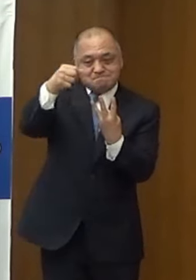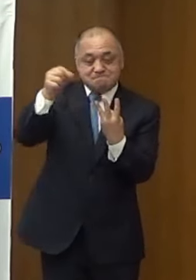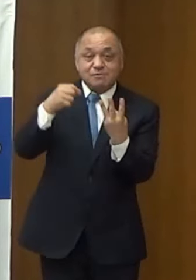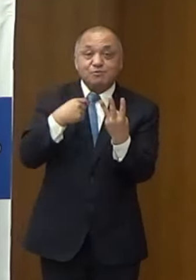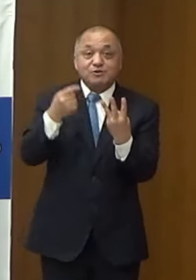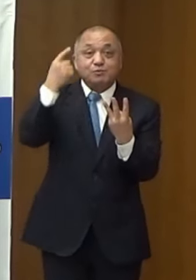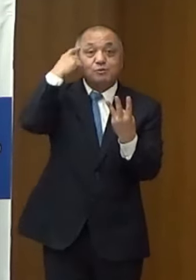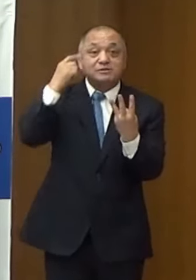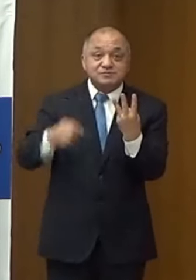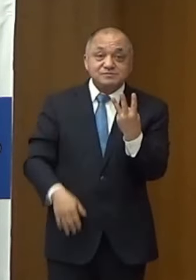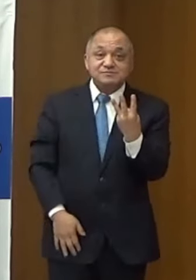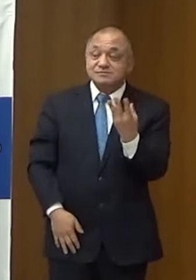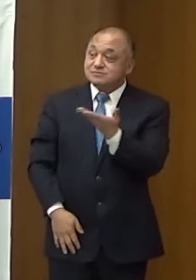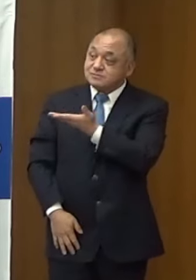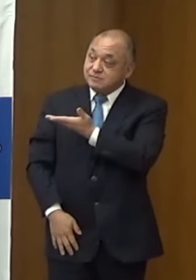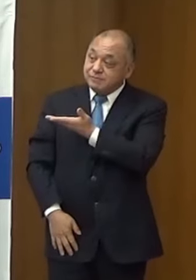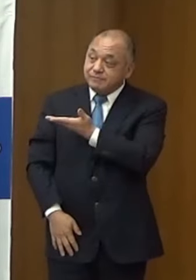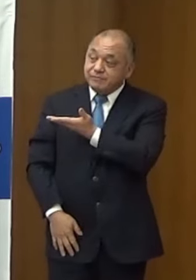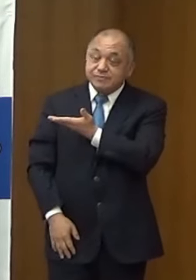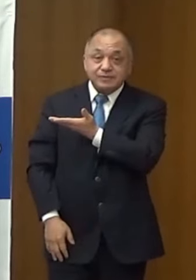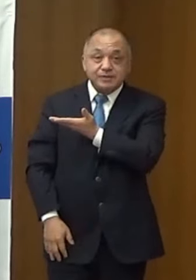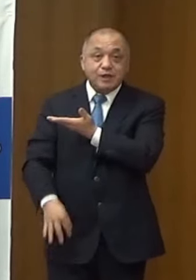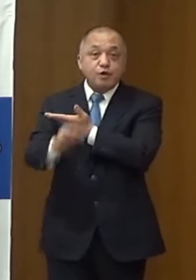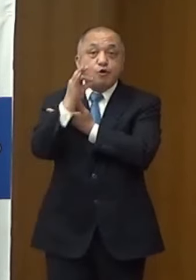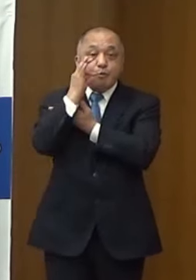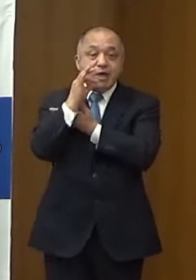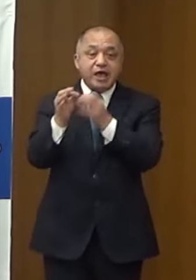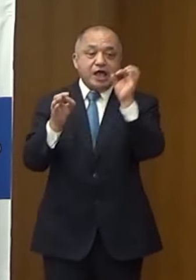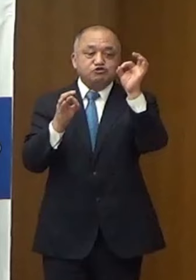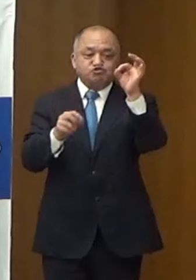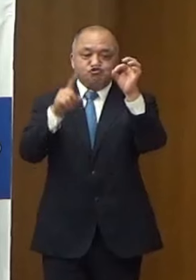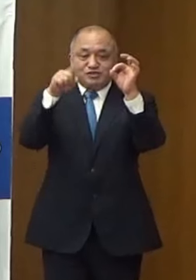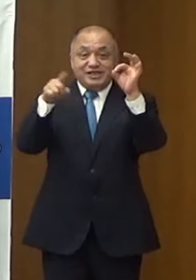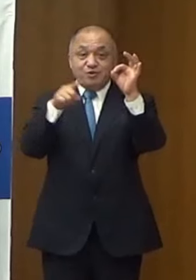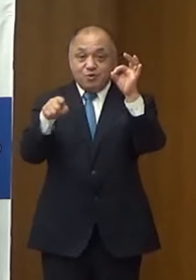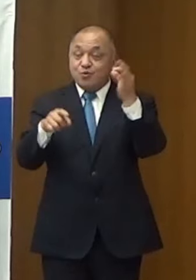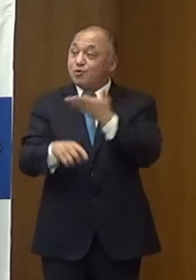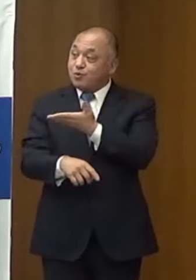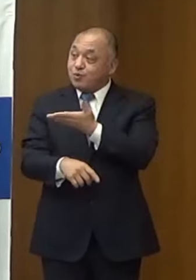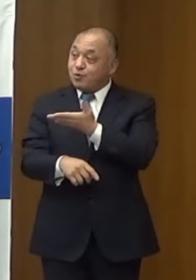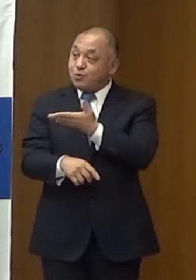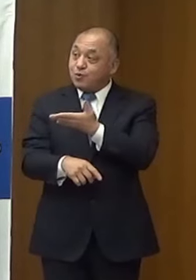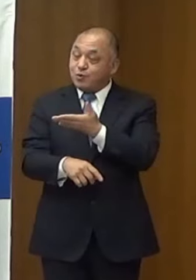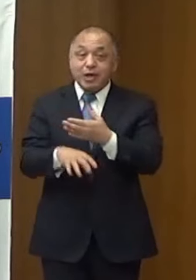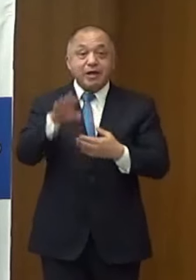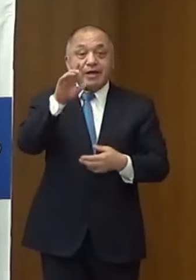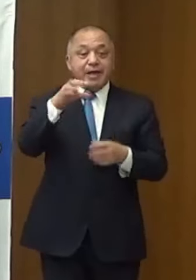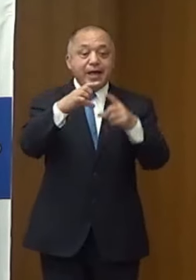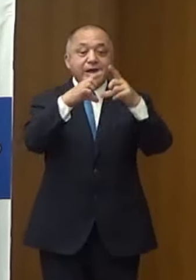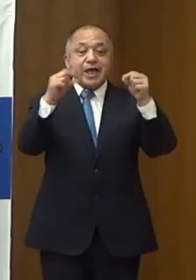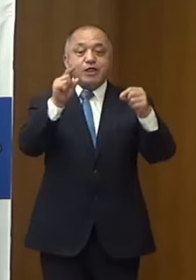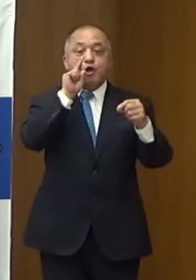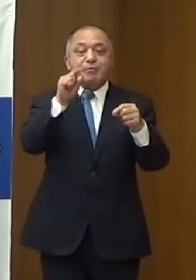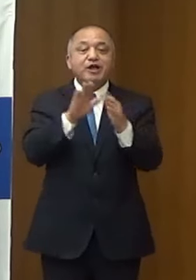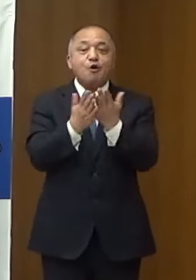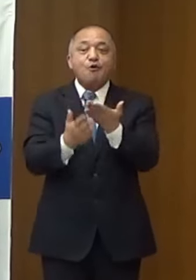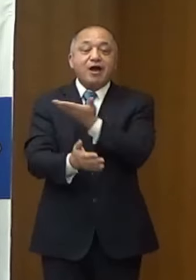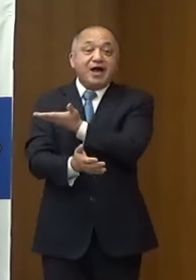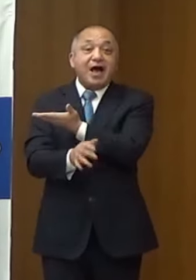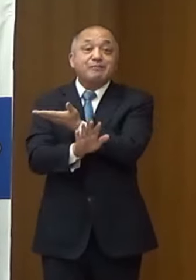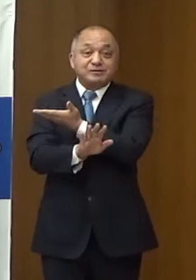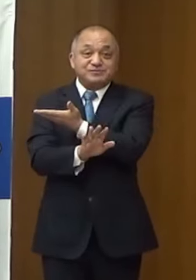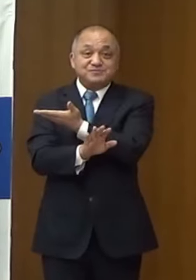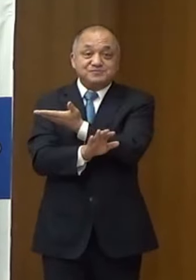。こちら、まあ、お米、10キロと、多分県の見本があると思いますけれ